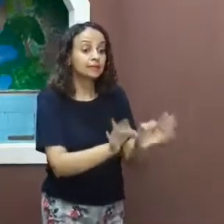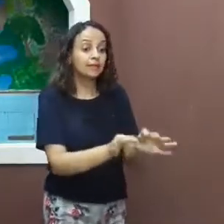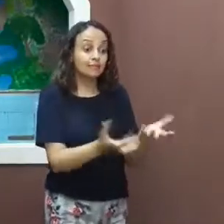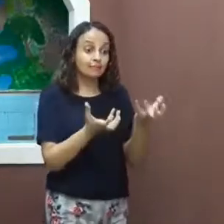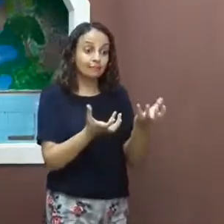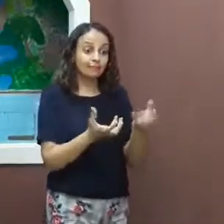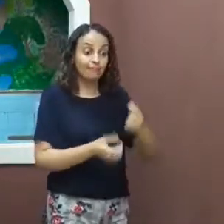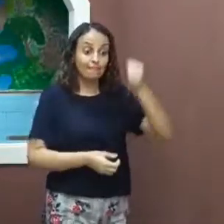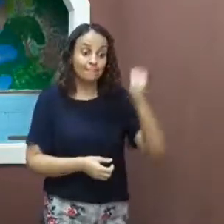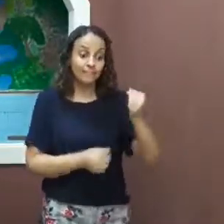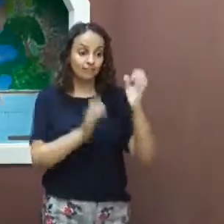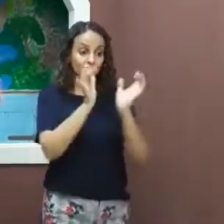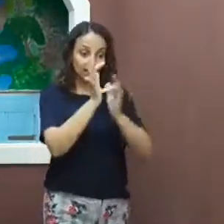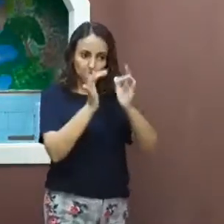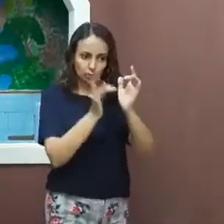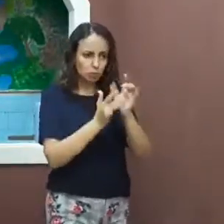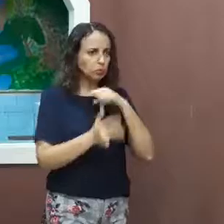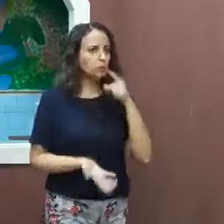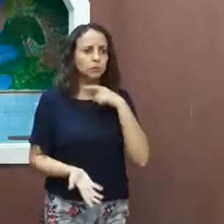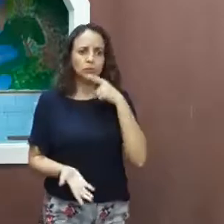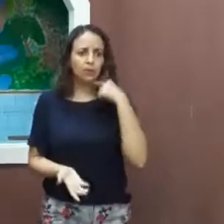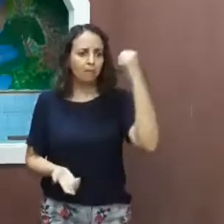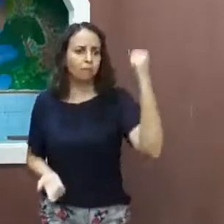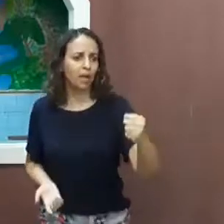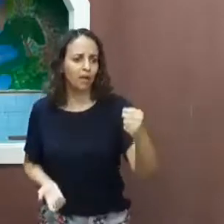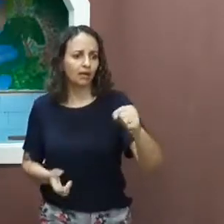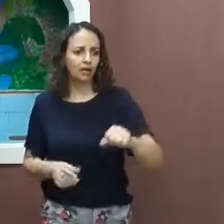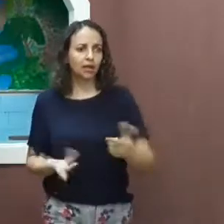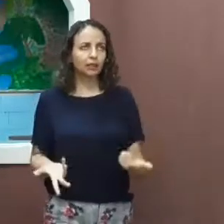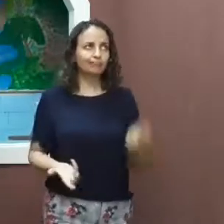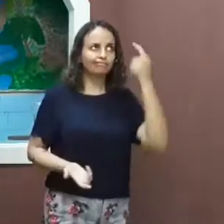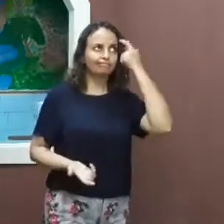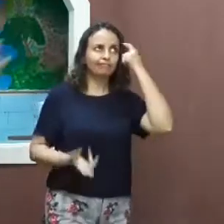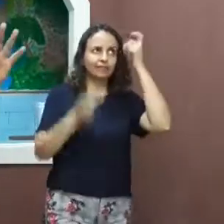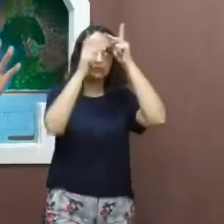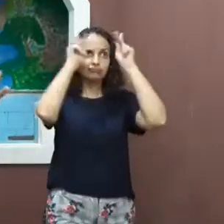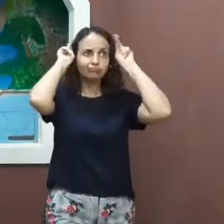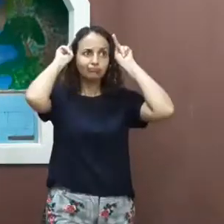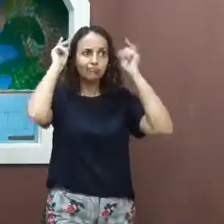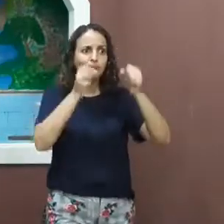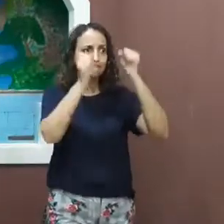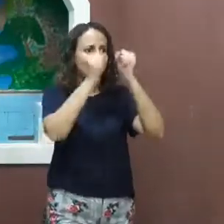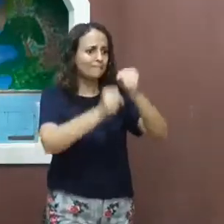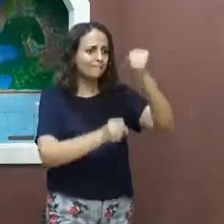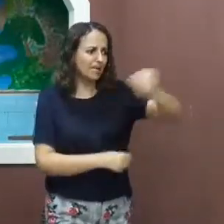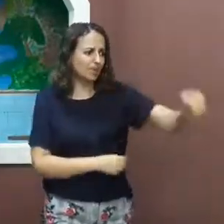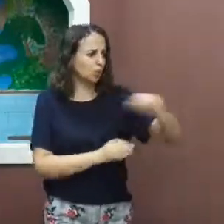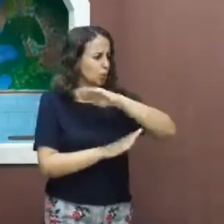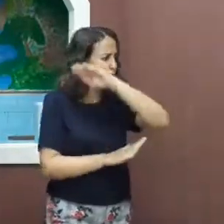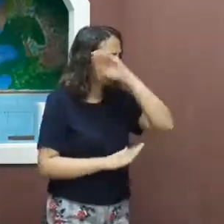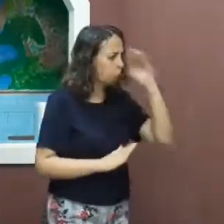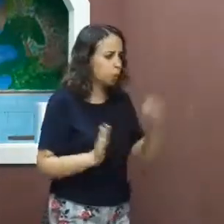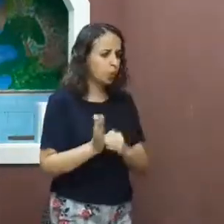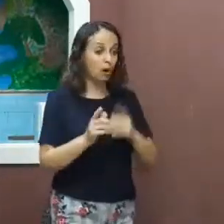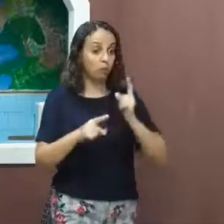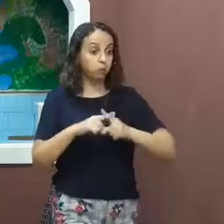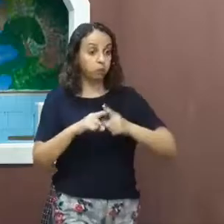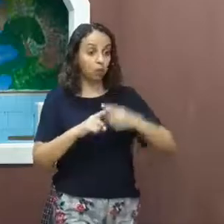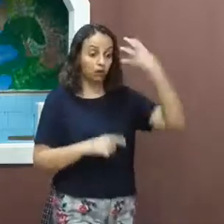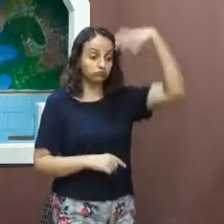matar só Jesus, eu mato todo mundo, todas as crianças que estão ali, e já elimino essa questão, porque o meu reinado,